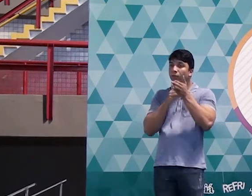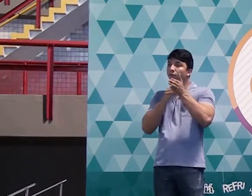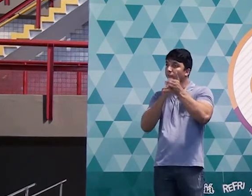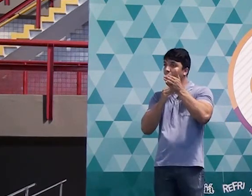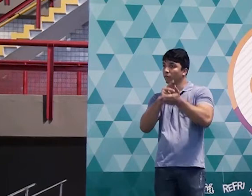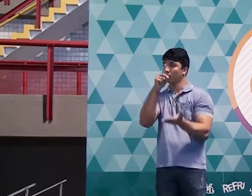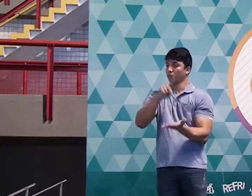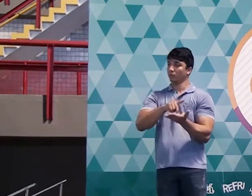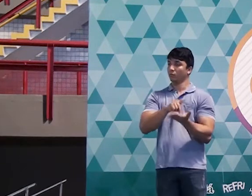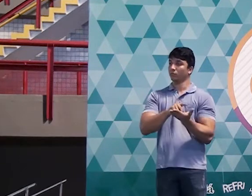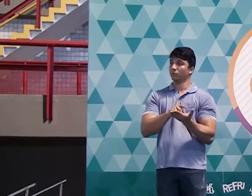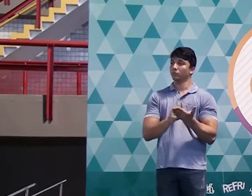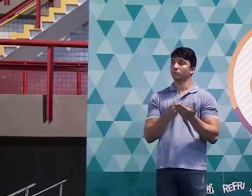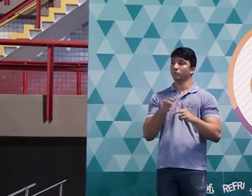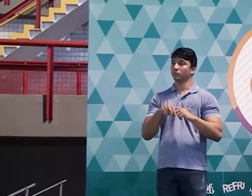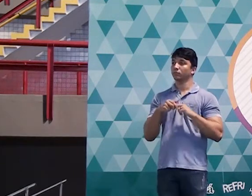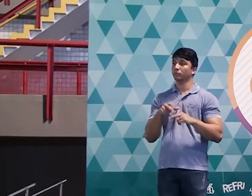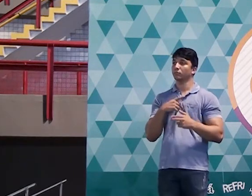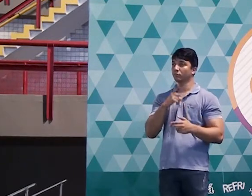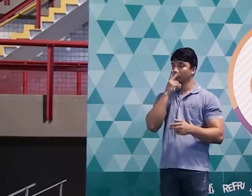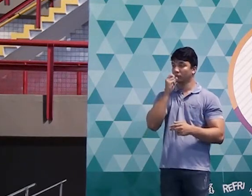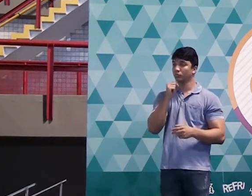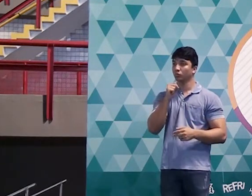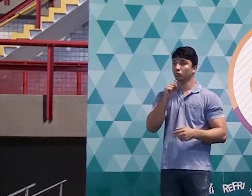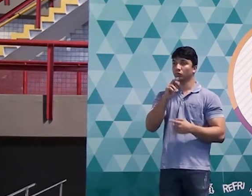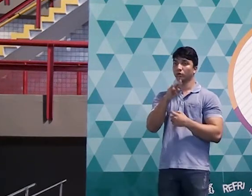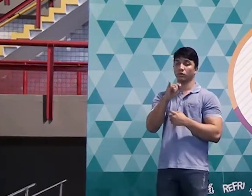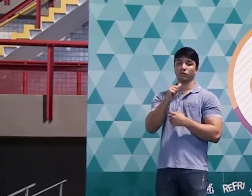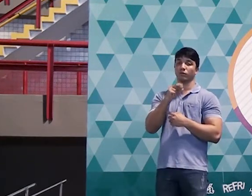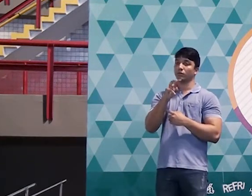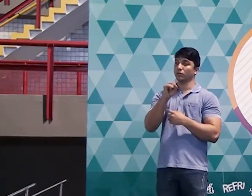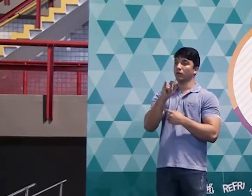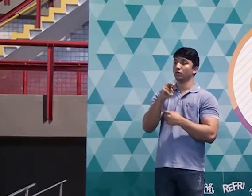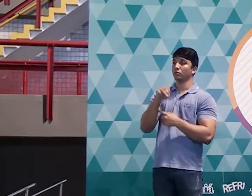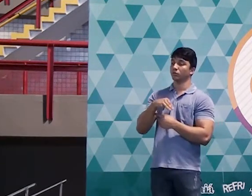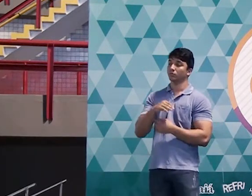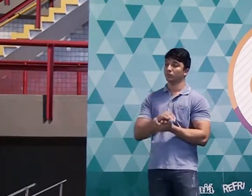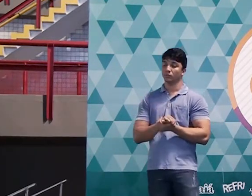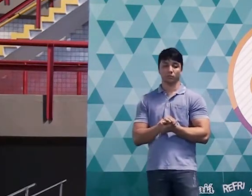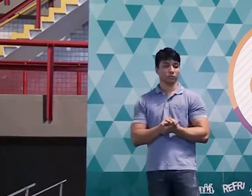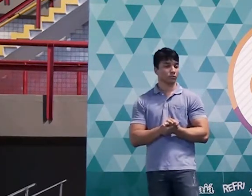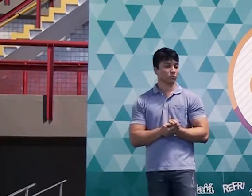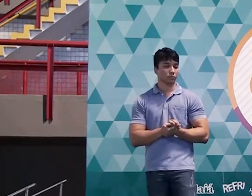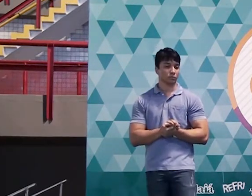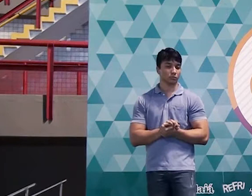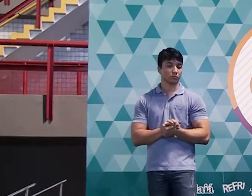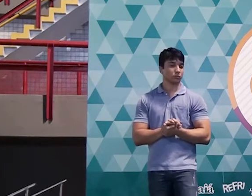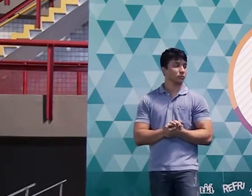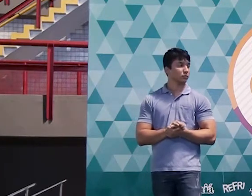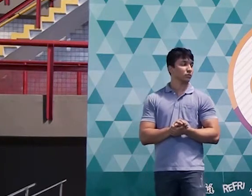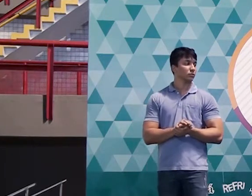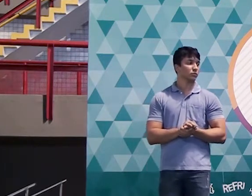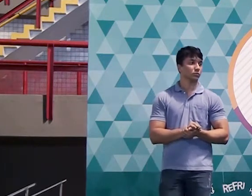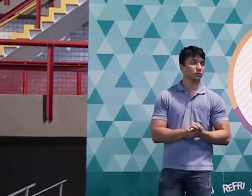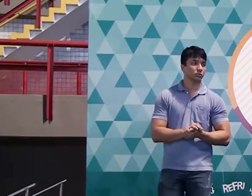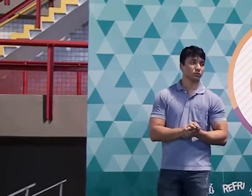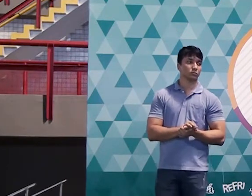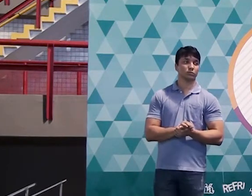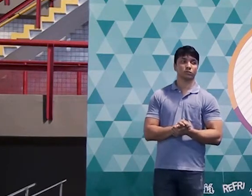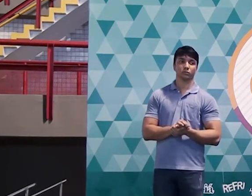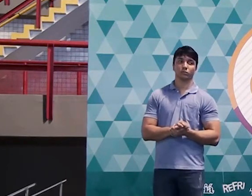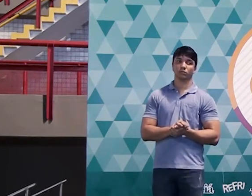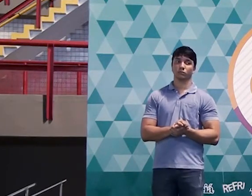você entender melhor essa relação de suzerania e vassalagem, vamos aqui fazer uma questão aqui, ó, de suzerania e vassalagem, que a gente desenrola isso aqui,